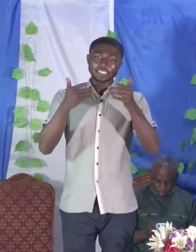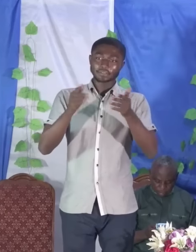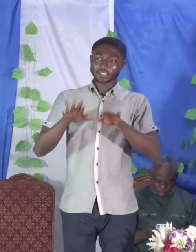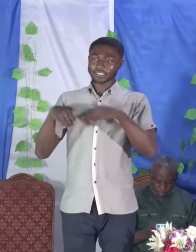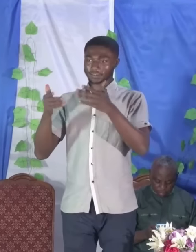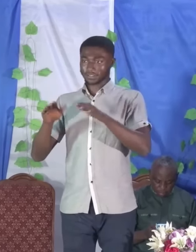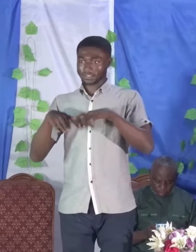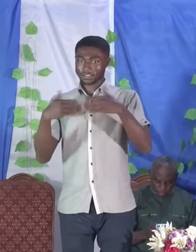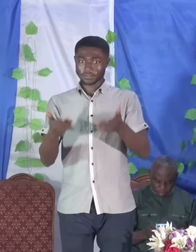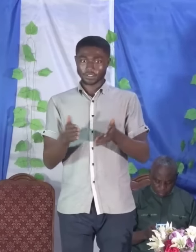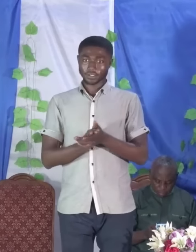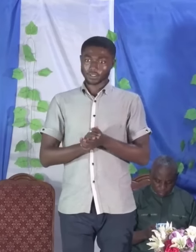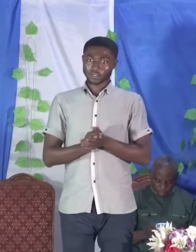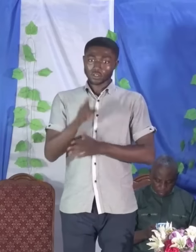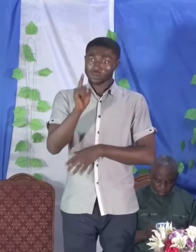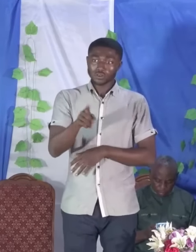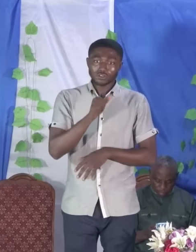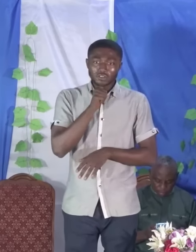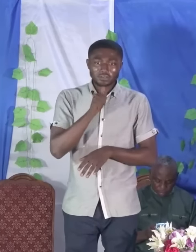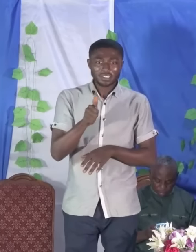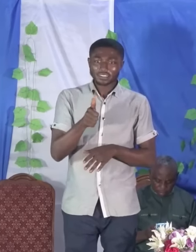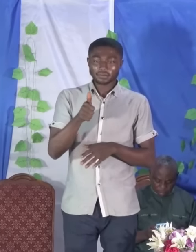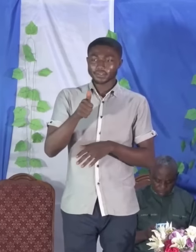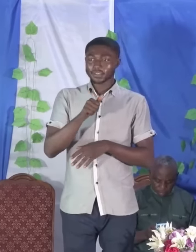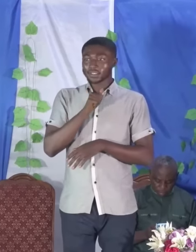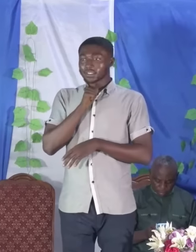a se betumi a emisa question bia